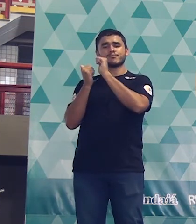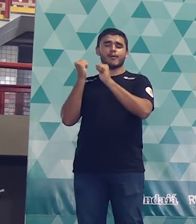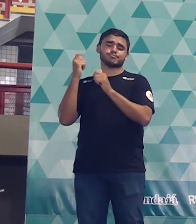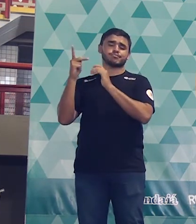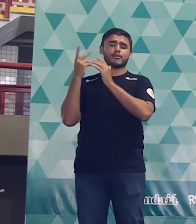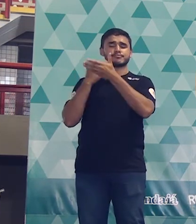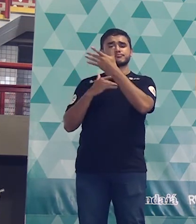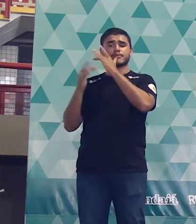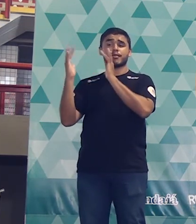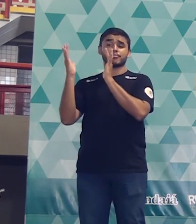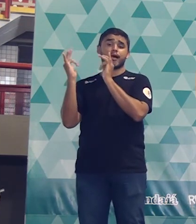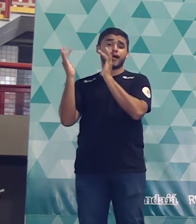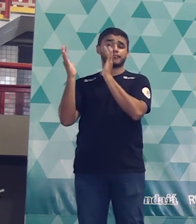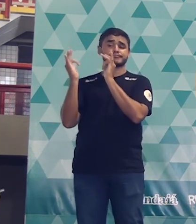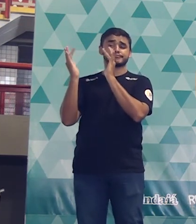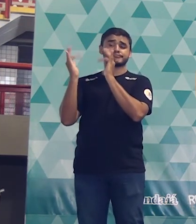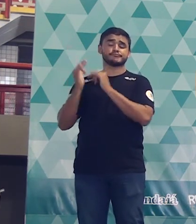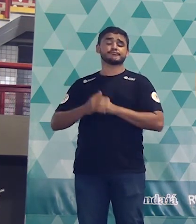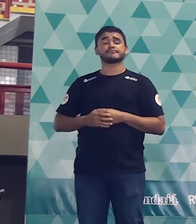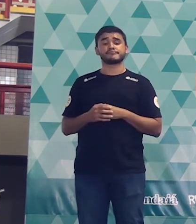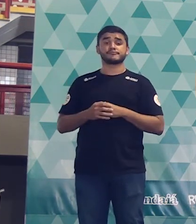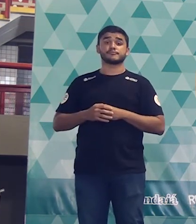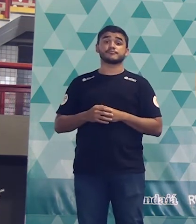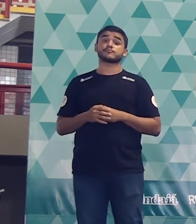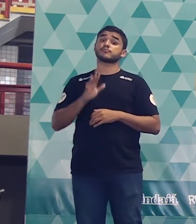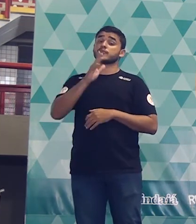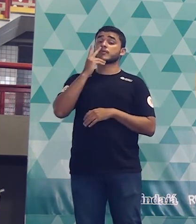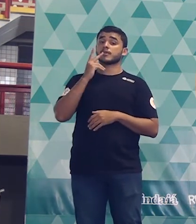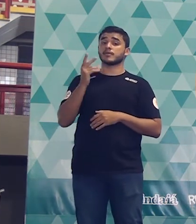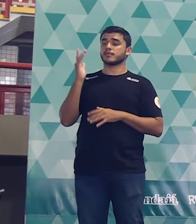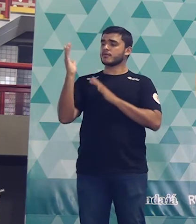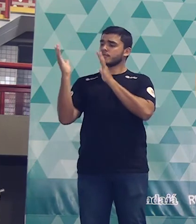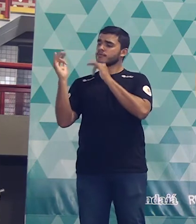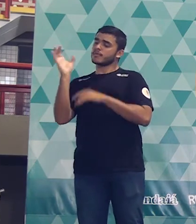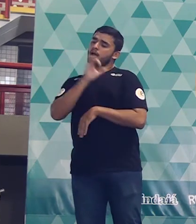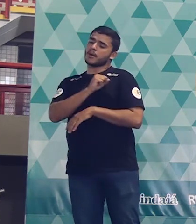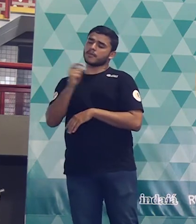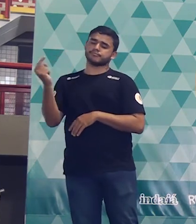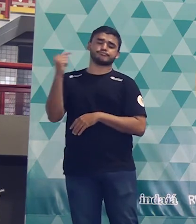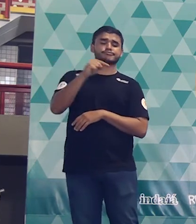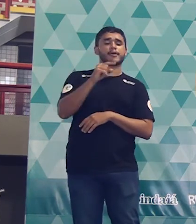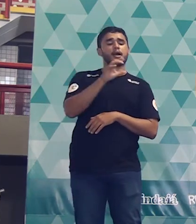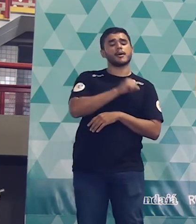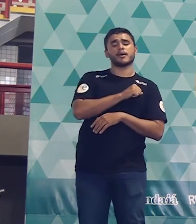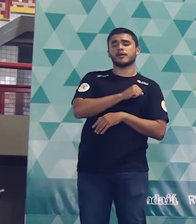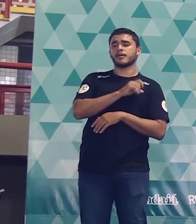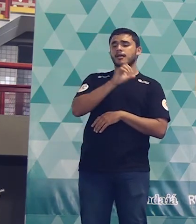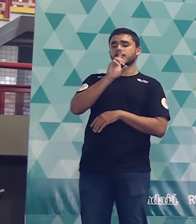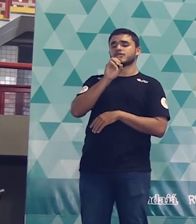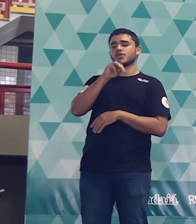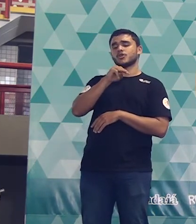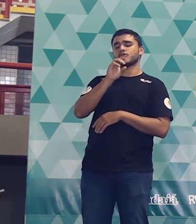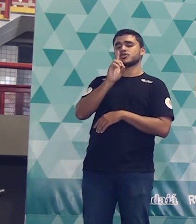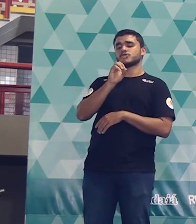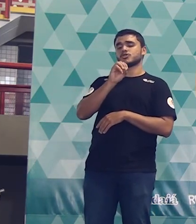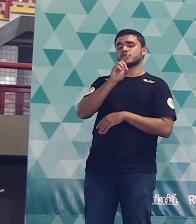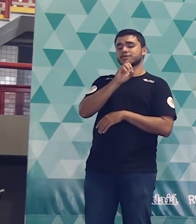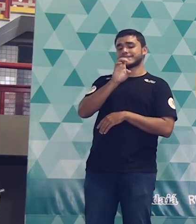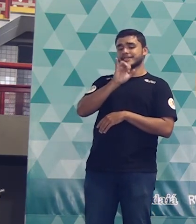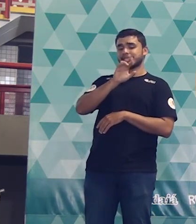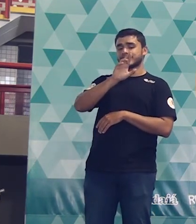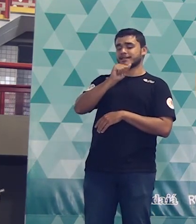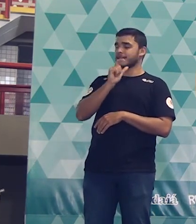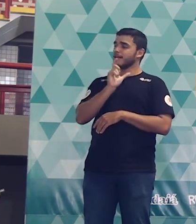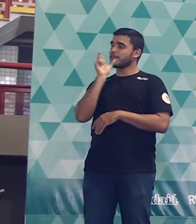Ama. Mas os dondonzeiros amam a dondonzeira mais do que a dondonzeira ama o dondonzeiro.